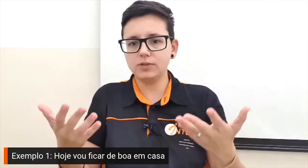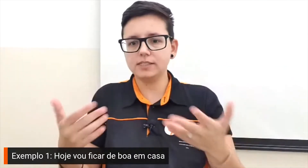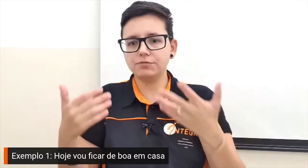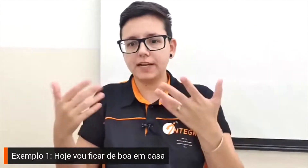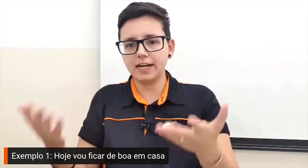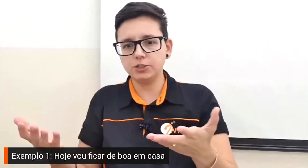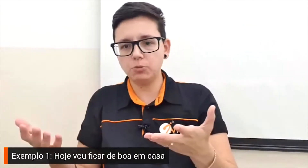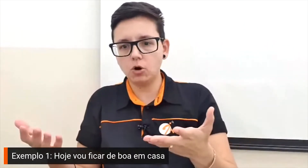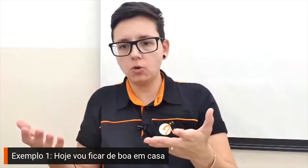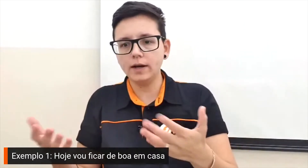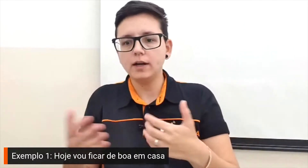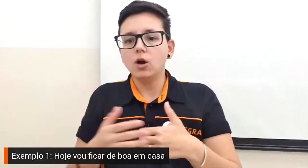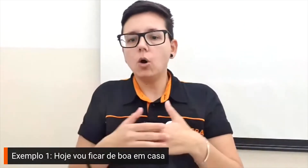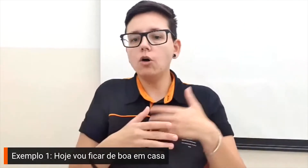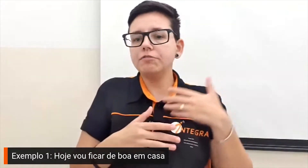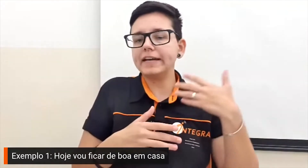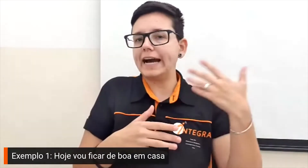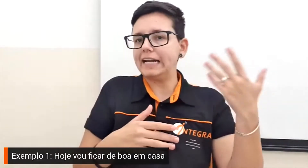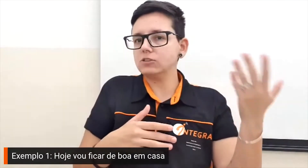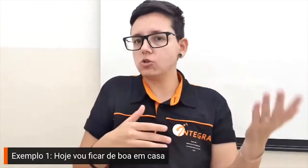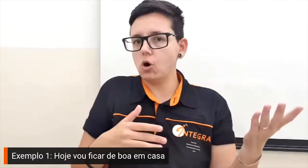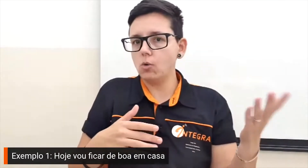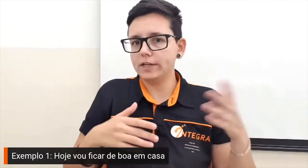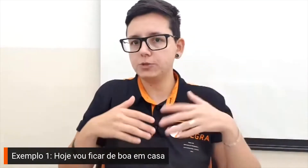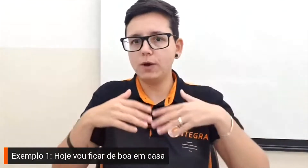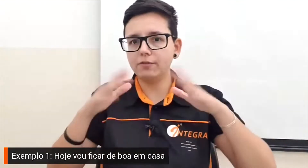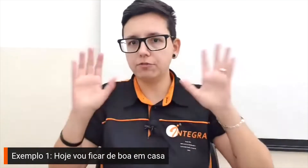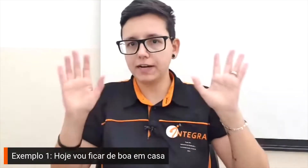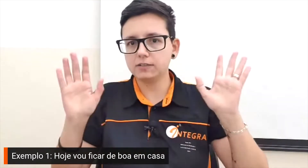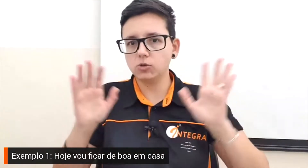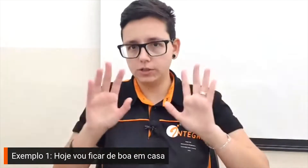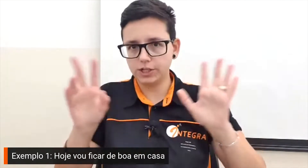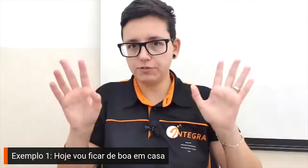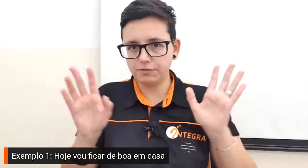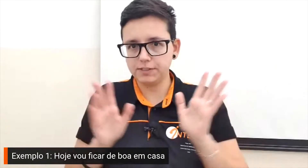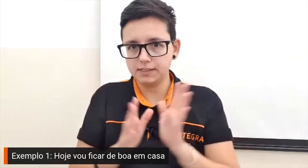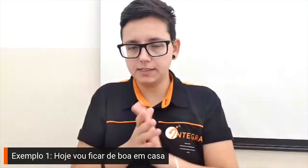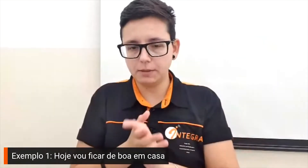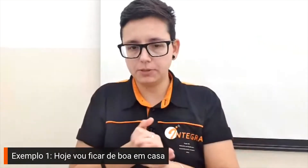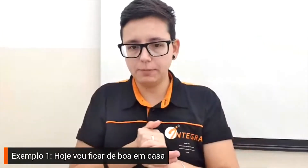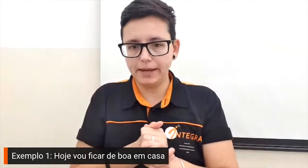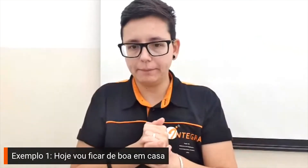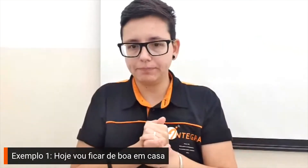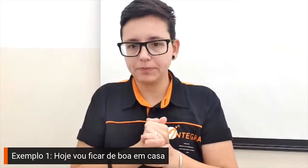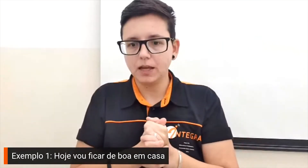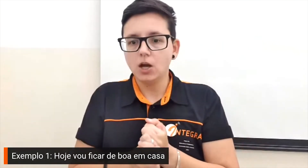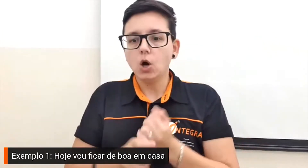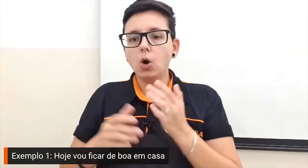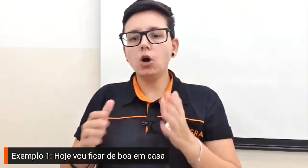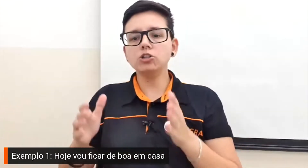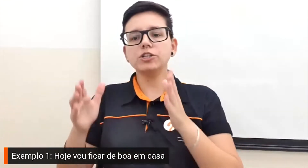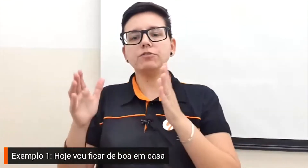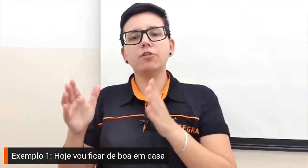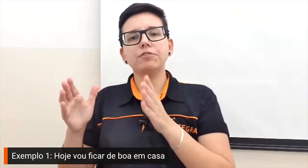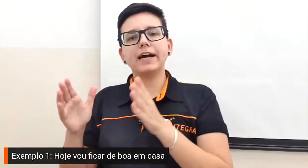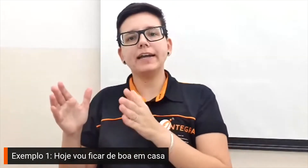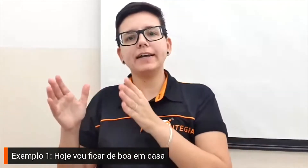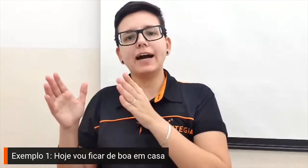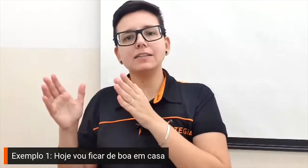esse ficar de boa ou ficar à toa? Tipo, vou ficar à toa. A gente vai fazer esse exemplo também. Hoje eu vou ficar em casa